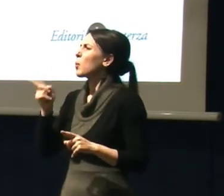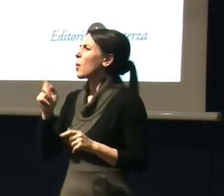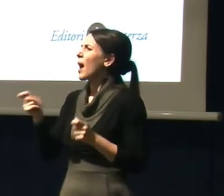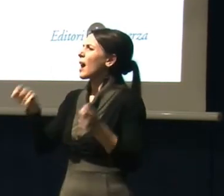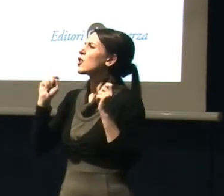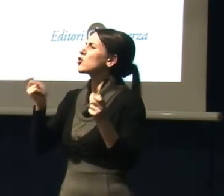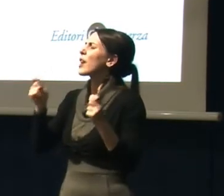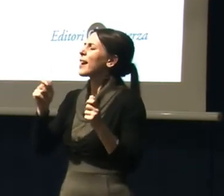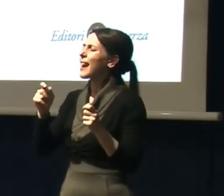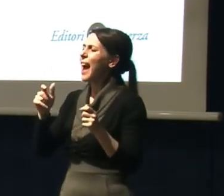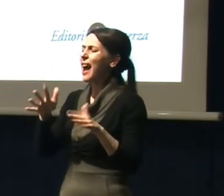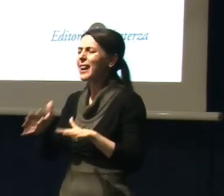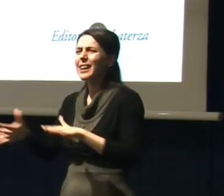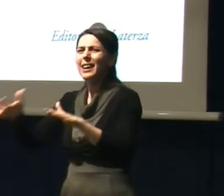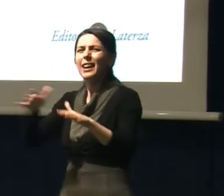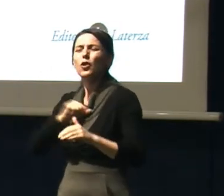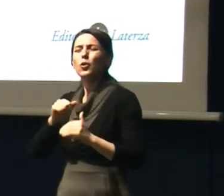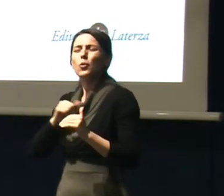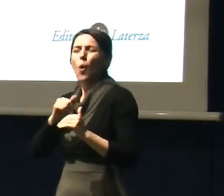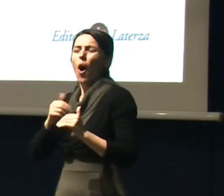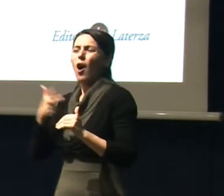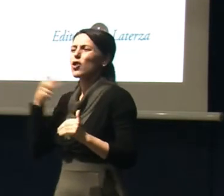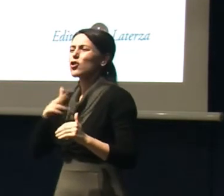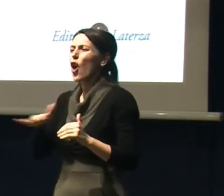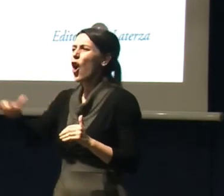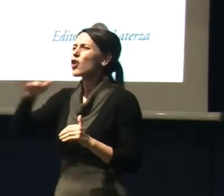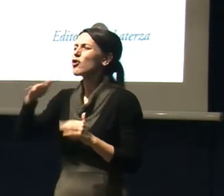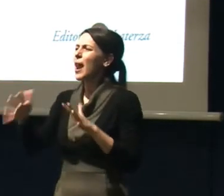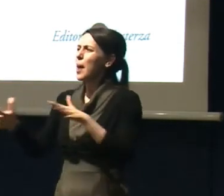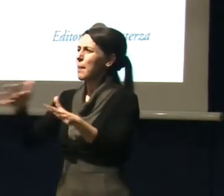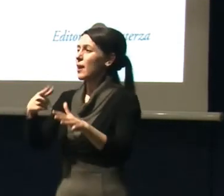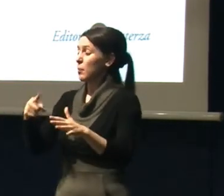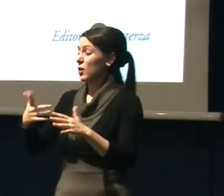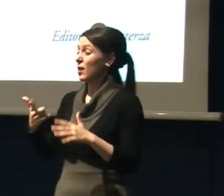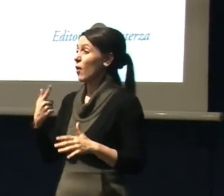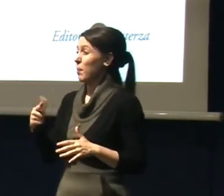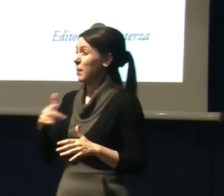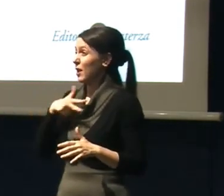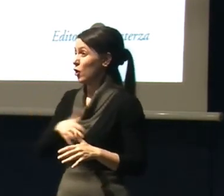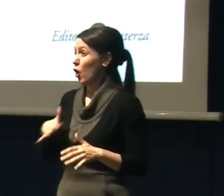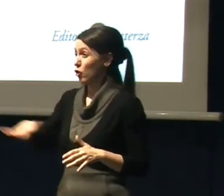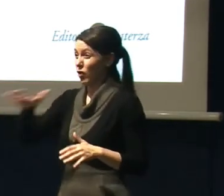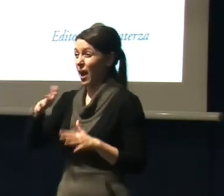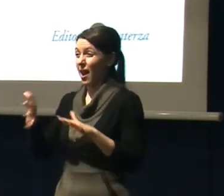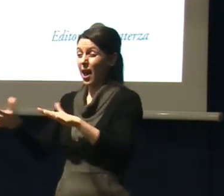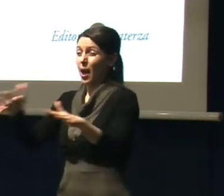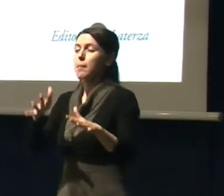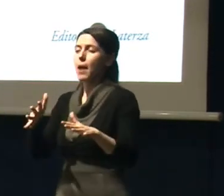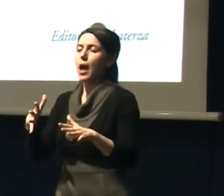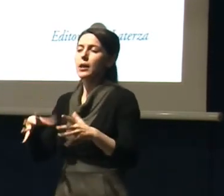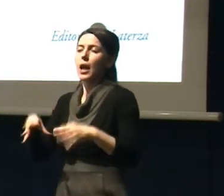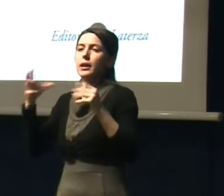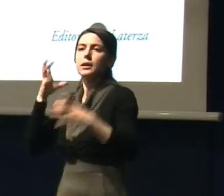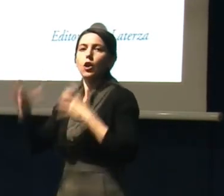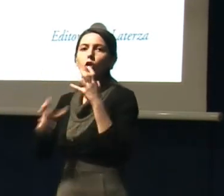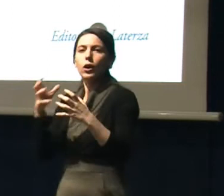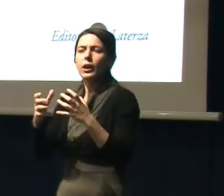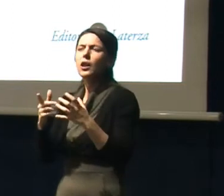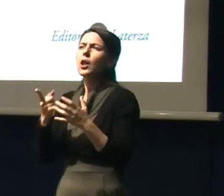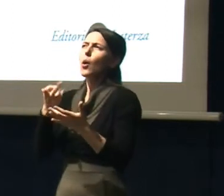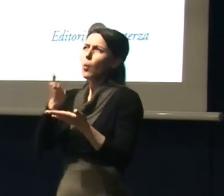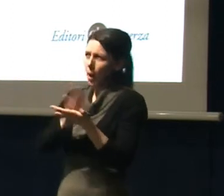del ceto medio non certo meglio che è stato che è sprofondato in una crisi in parte reale in parte di auto percezione è